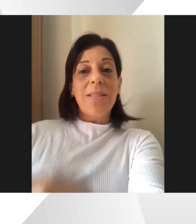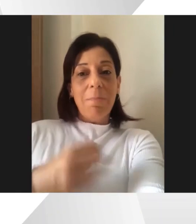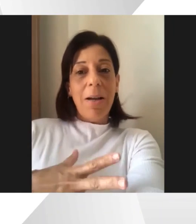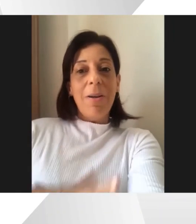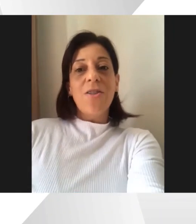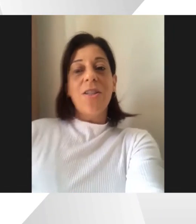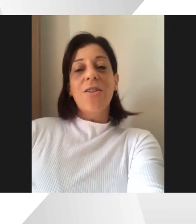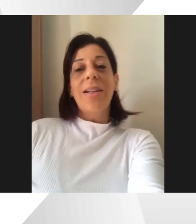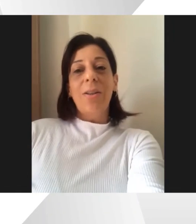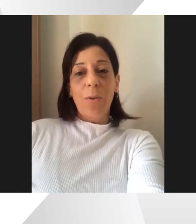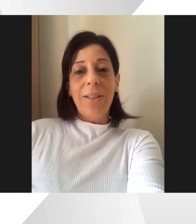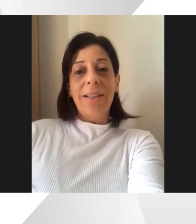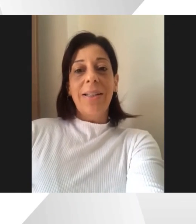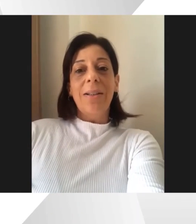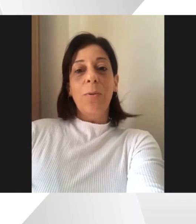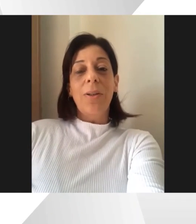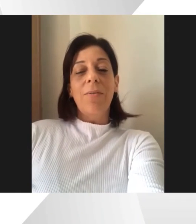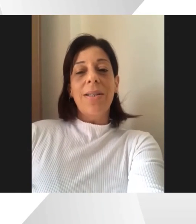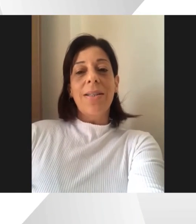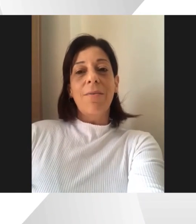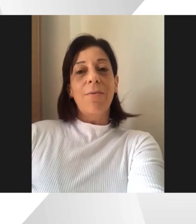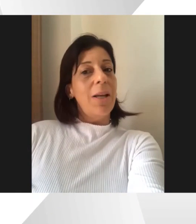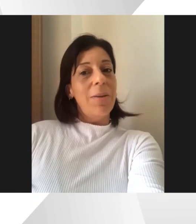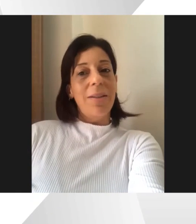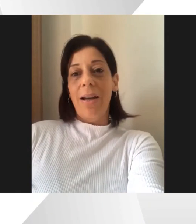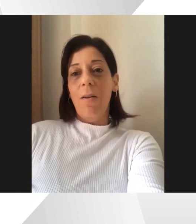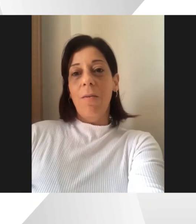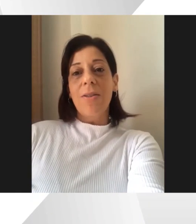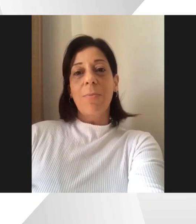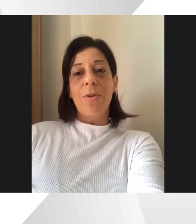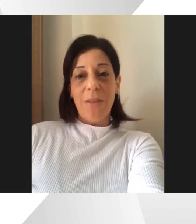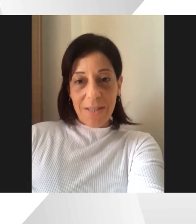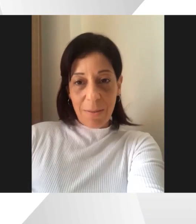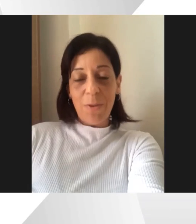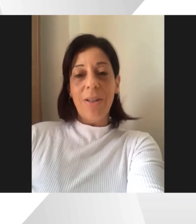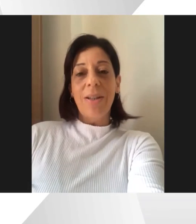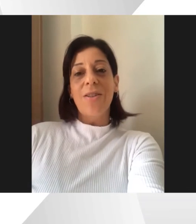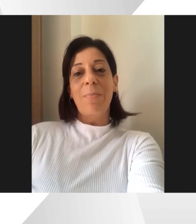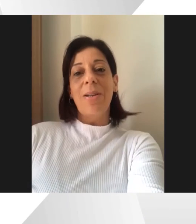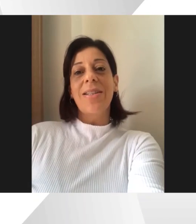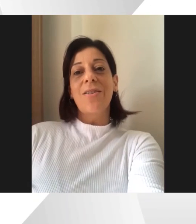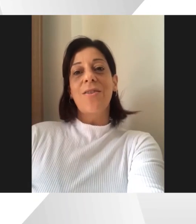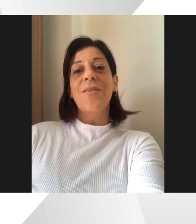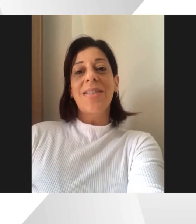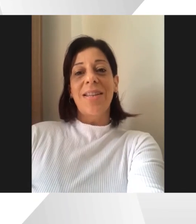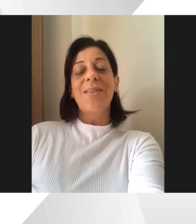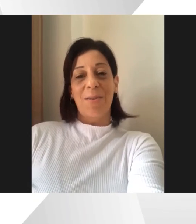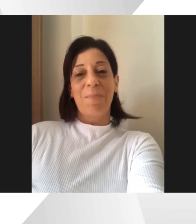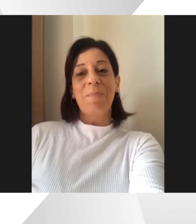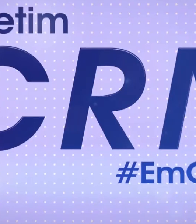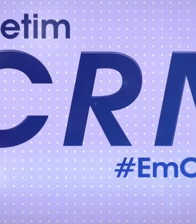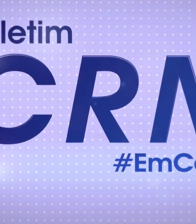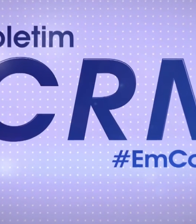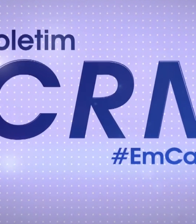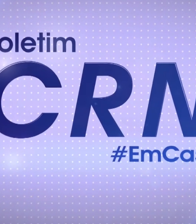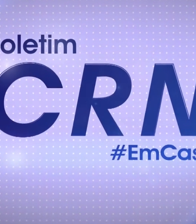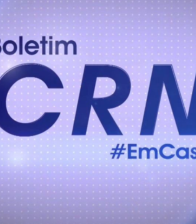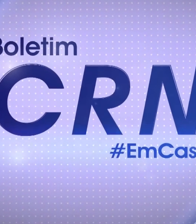se aproximar bastante da leitura e da literatura, que vai ser fundamental, vai fazer uma diferença muito grande na aprendizagem de vocês.